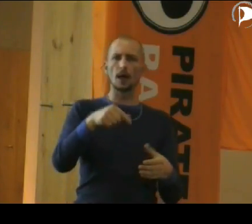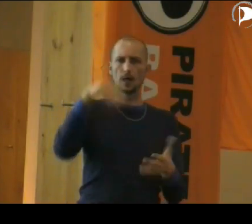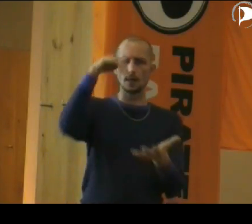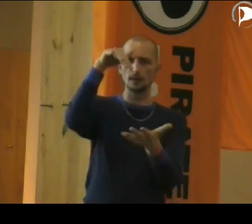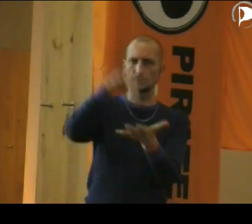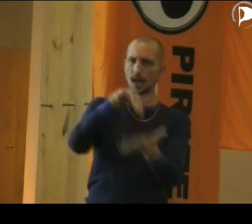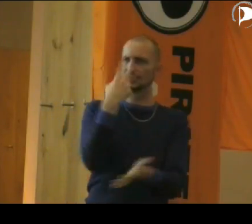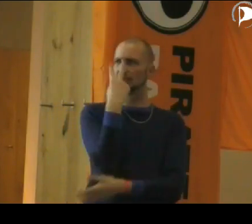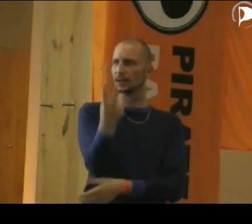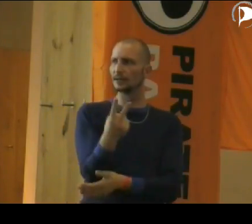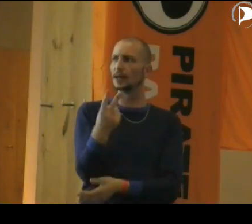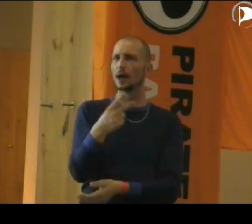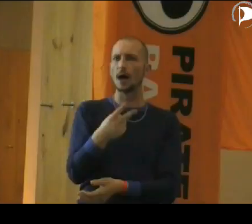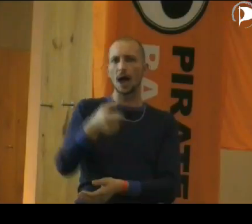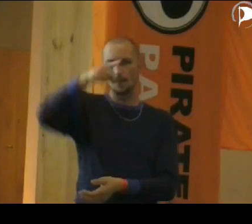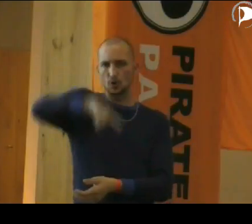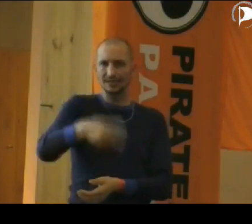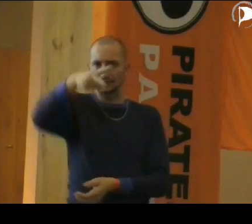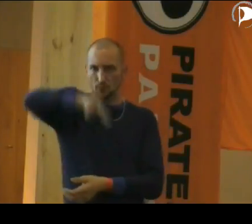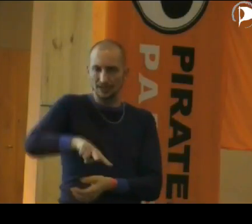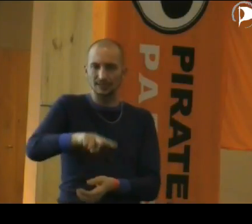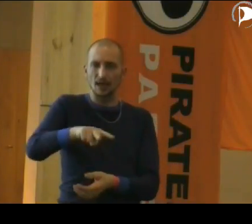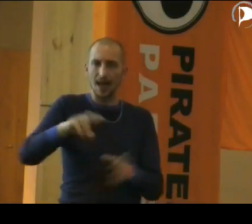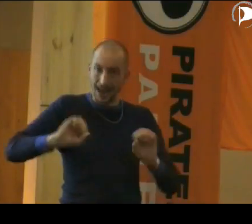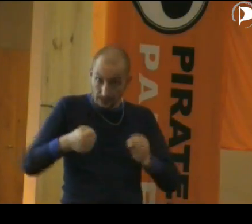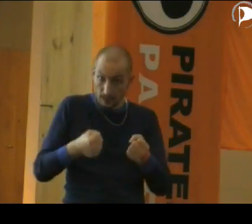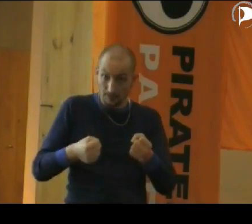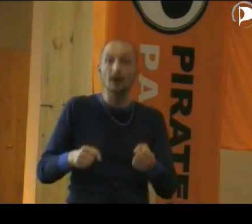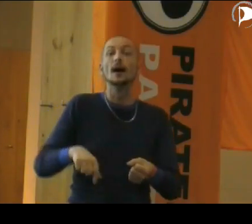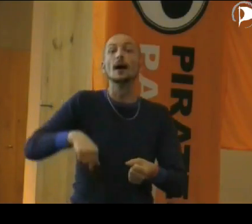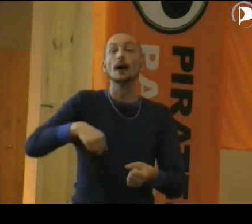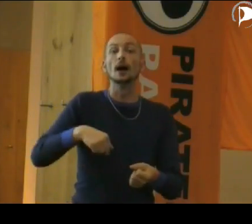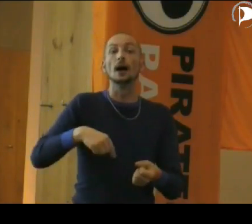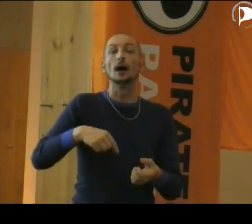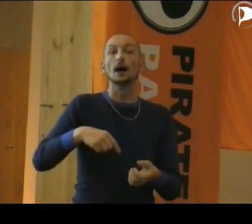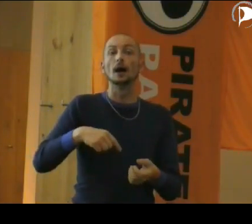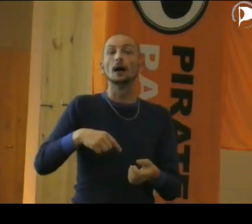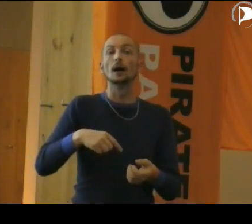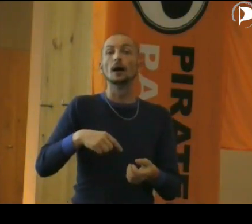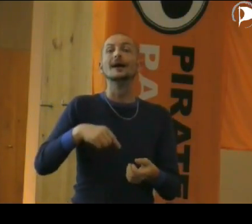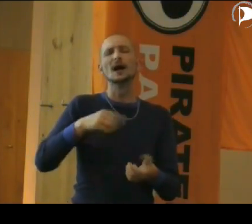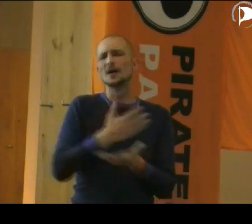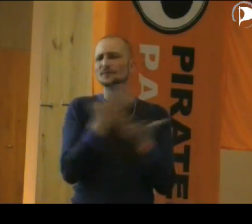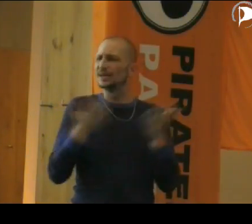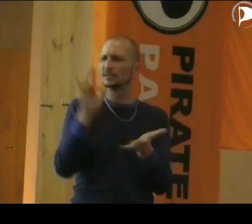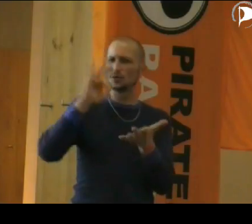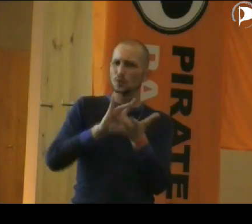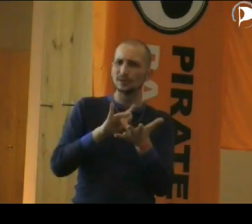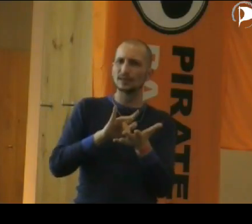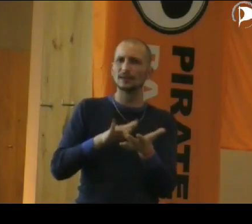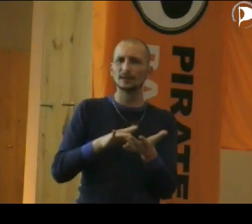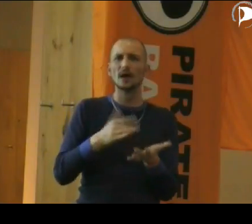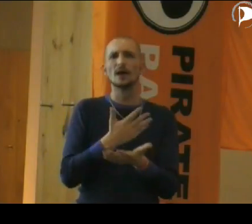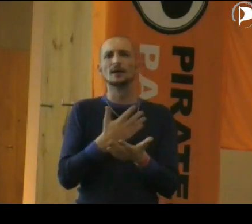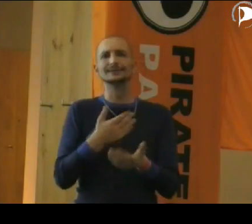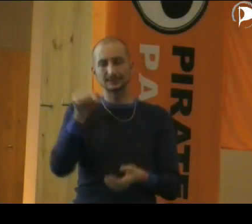letzten wenn ich mich richtig erinnere 12 monaten aktiv geworden vielleicht möchtest du was dazu sagen was war die ursache war und vor allem wie es die